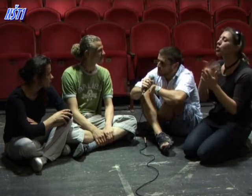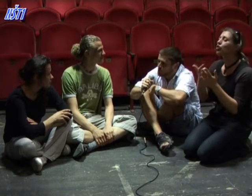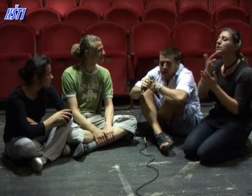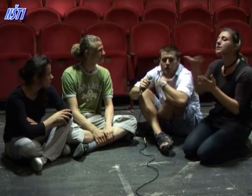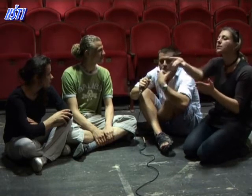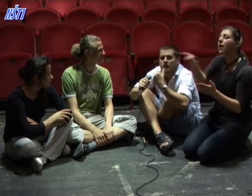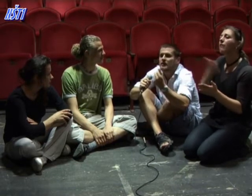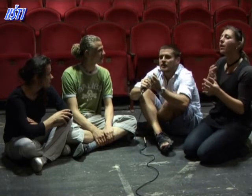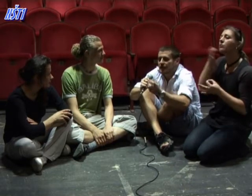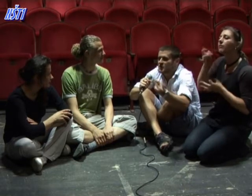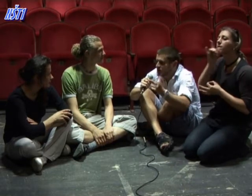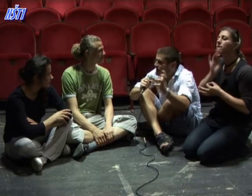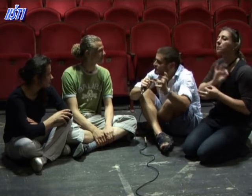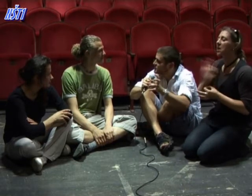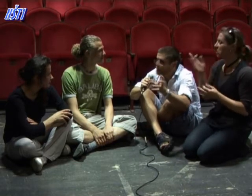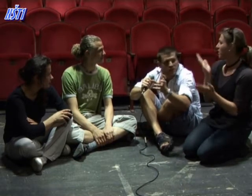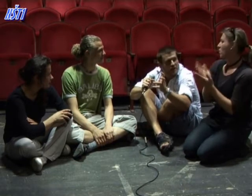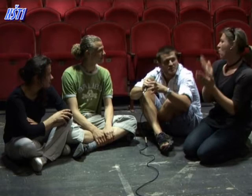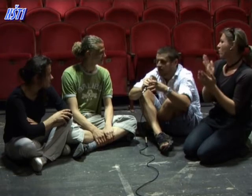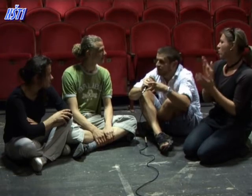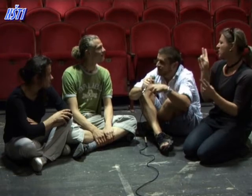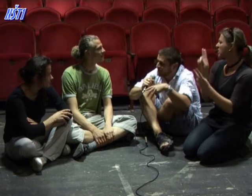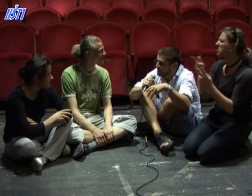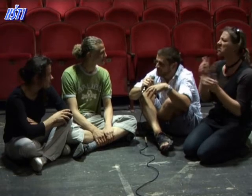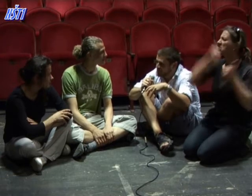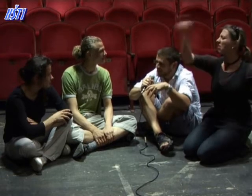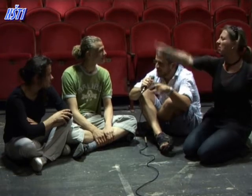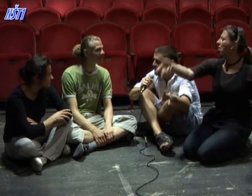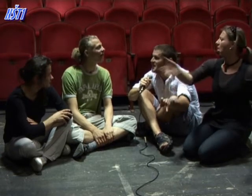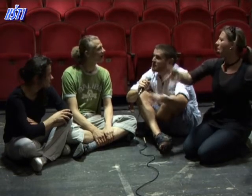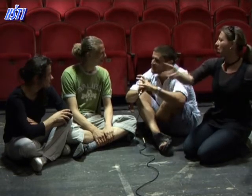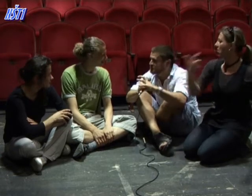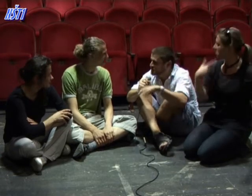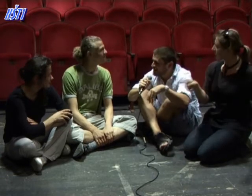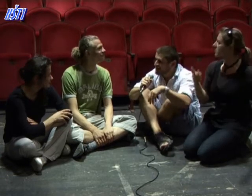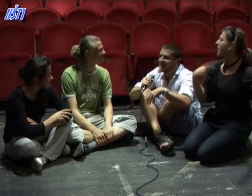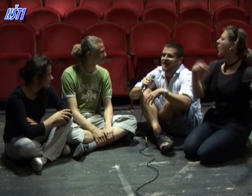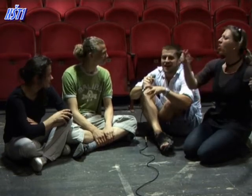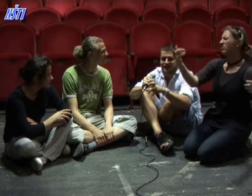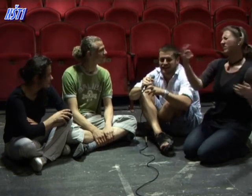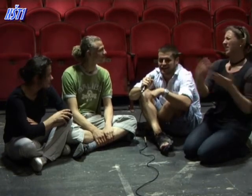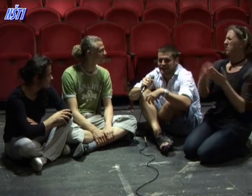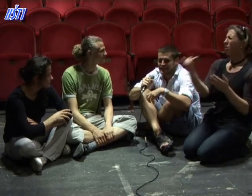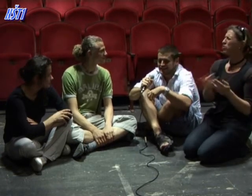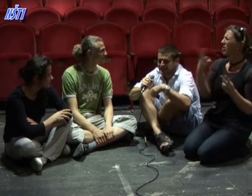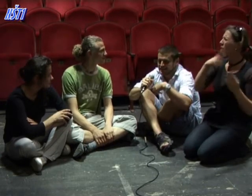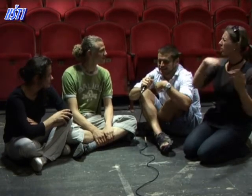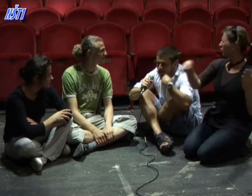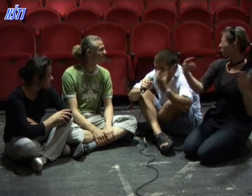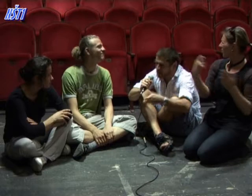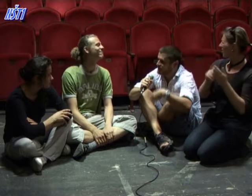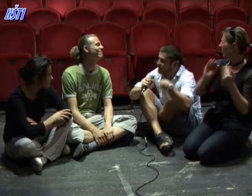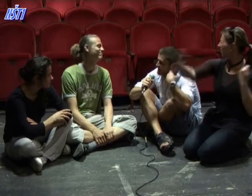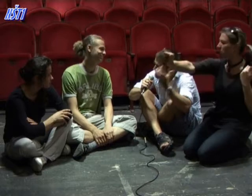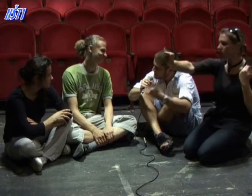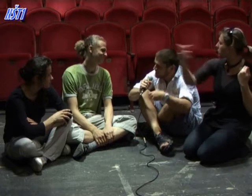jak podat tu hru nejenom tak, že stojí někde překladatel a v podstatě jakoby jedou titulky, ale